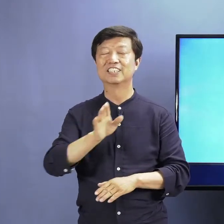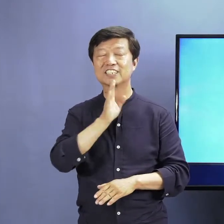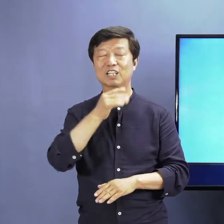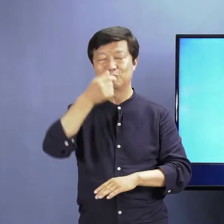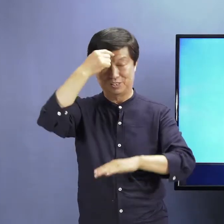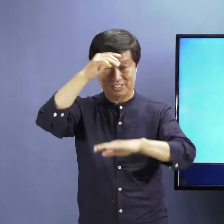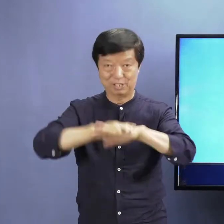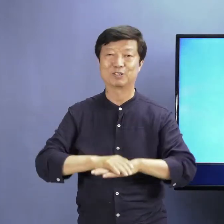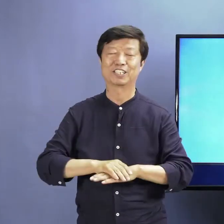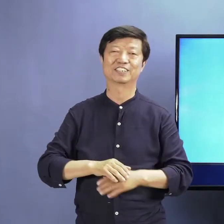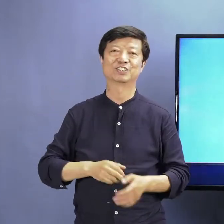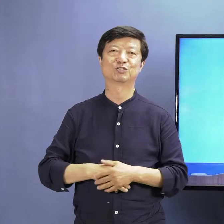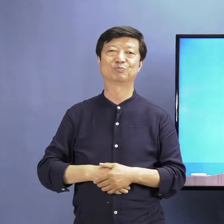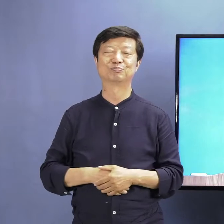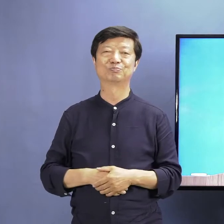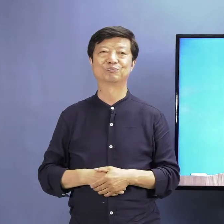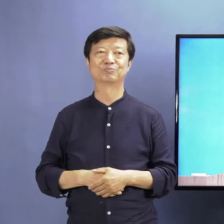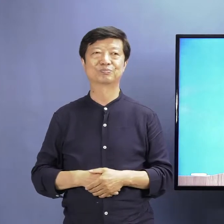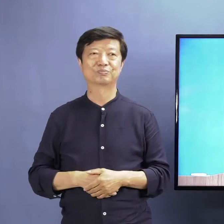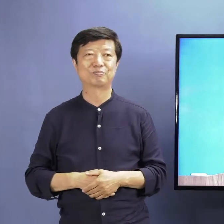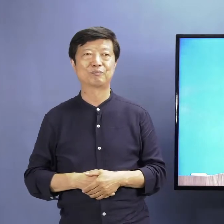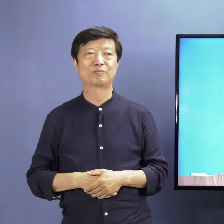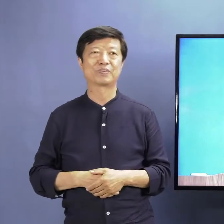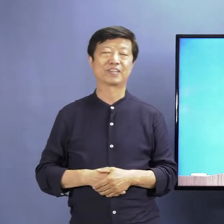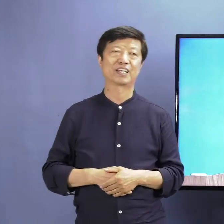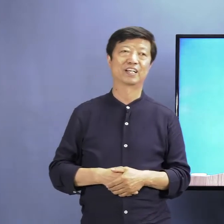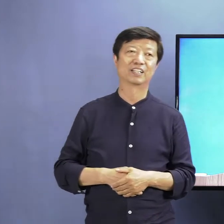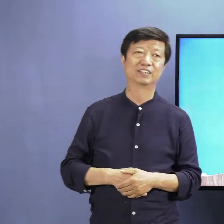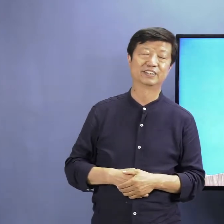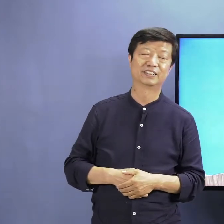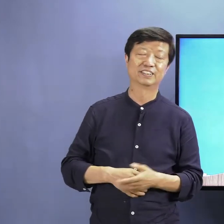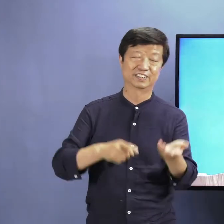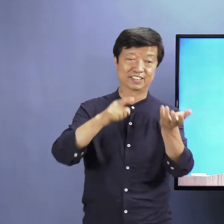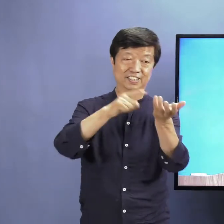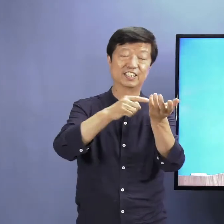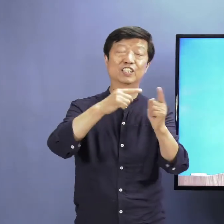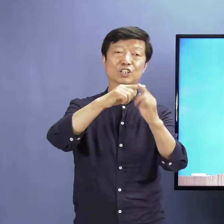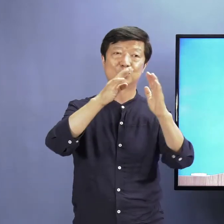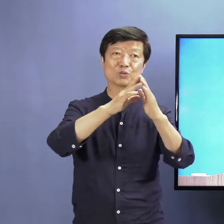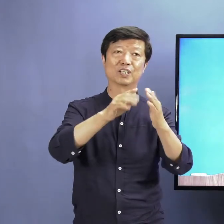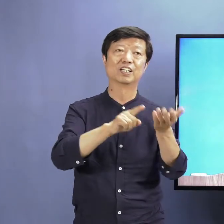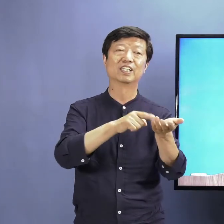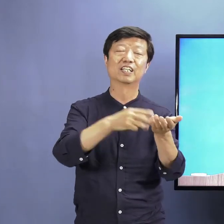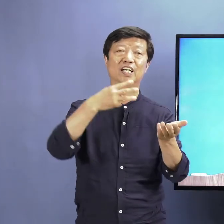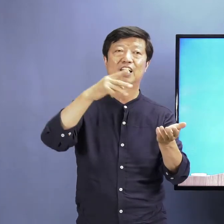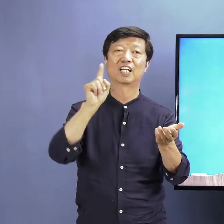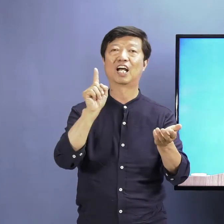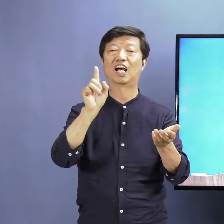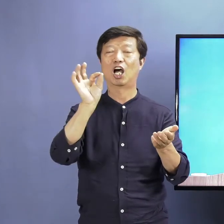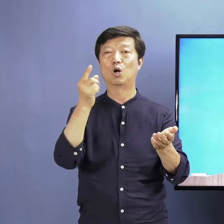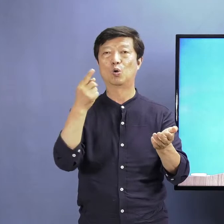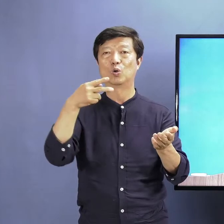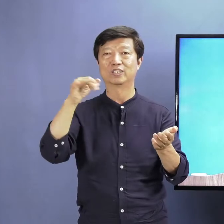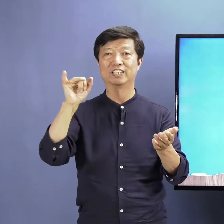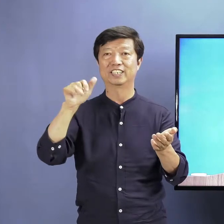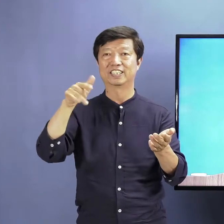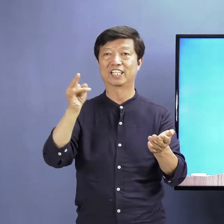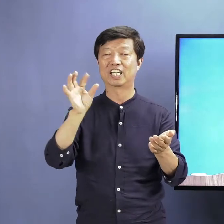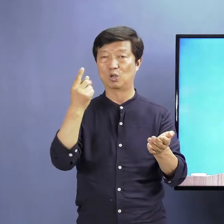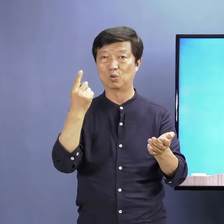라오디게아 교회 정말 소아시아에 있는 7교회 중에서